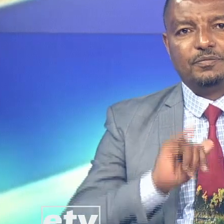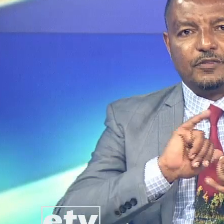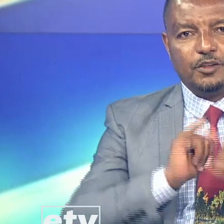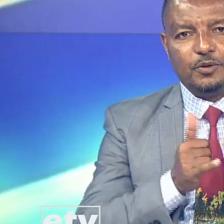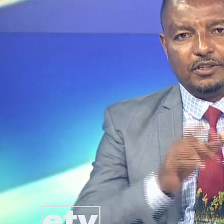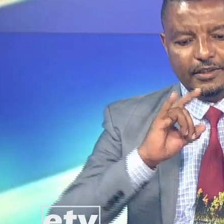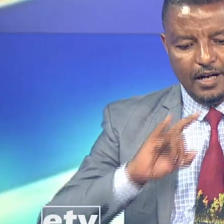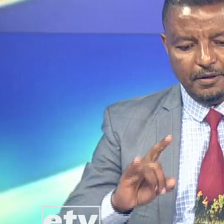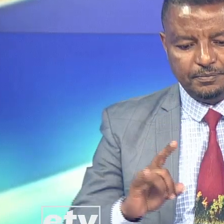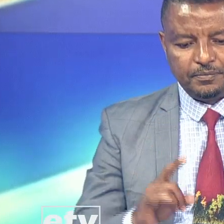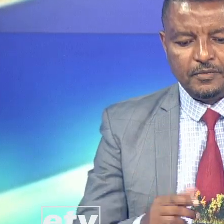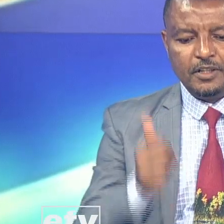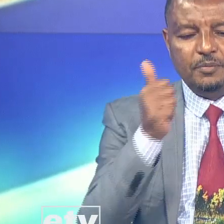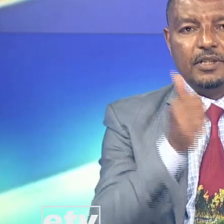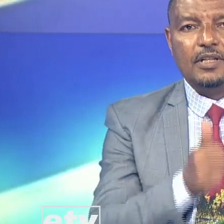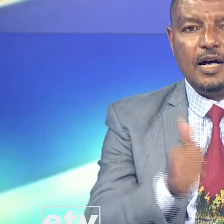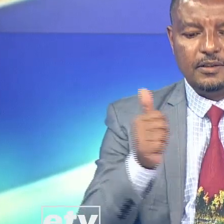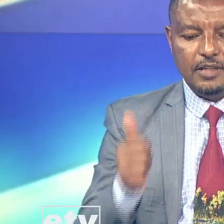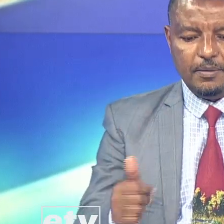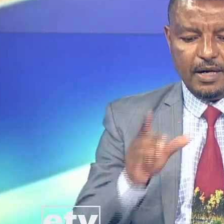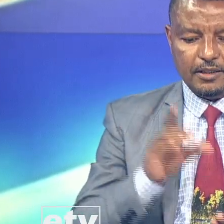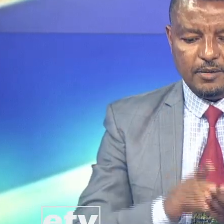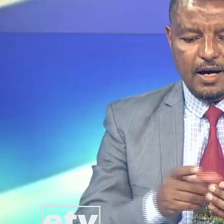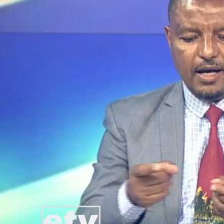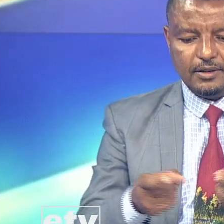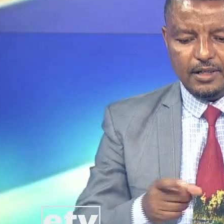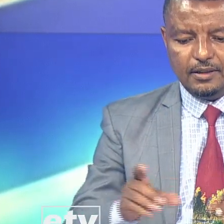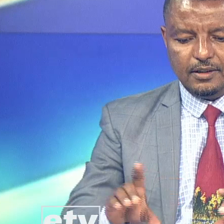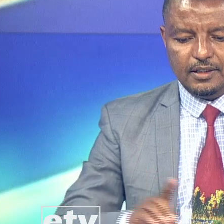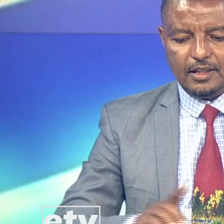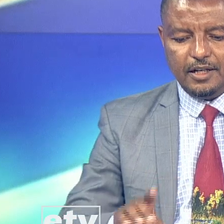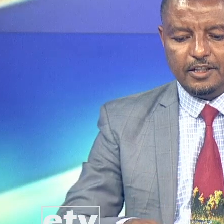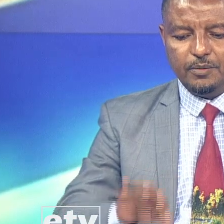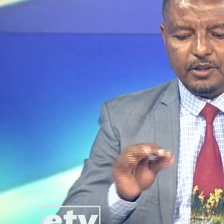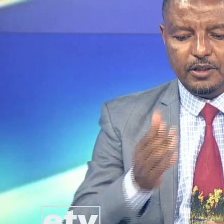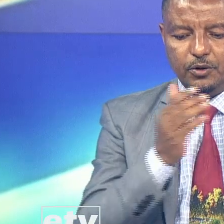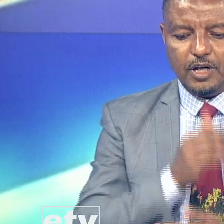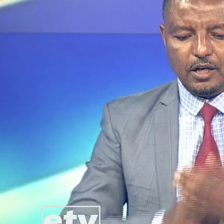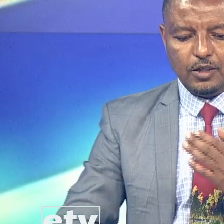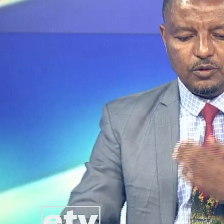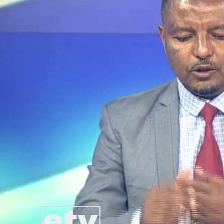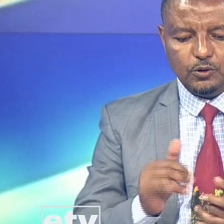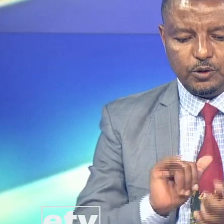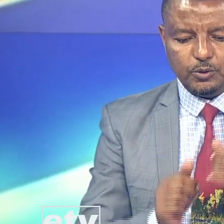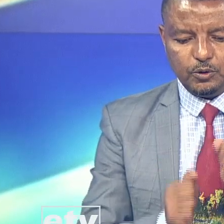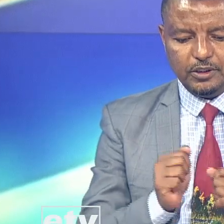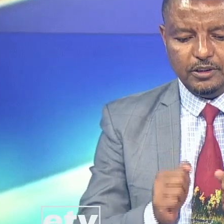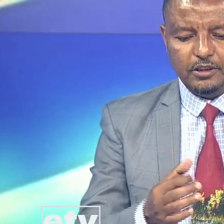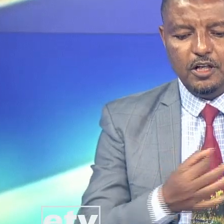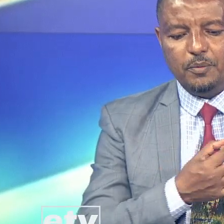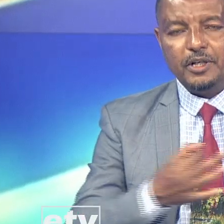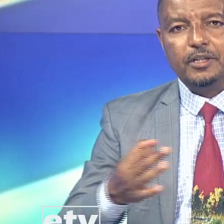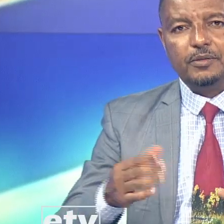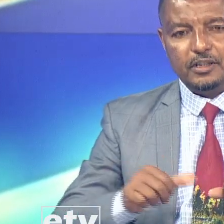በመጨረሻም ስፖርት ዜና። በአዲስ አበባ ከተማ አስተዳደር እየተካሄደ የሚገኘው የአካል ጉዳተኞች ስፖርት